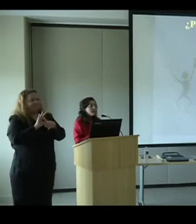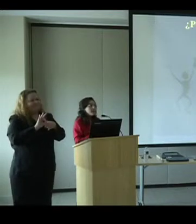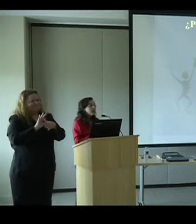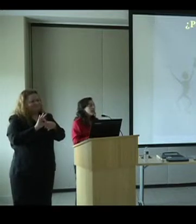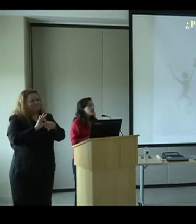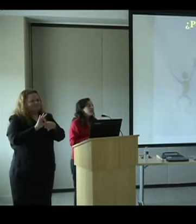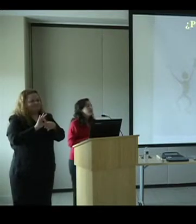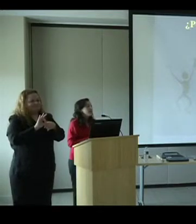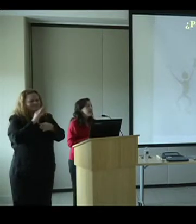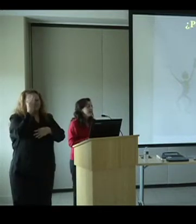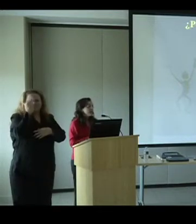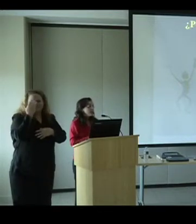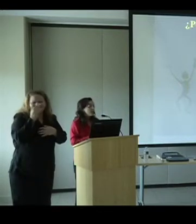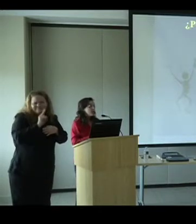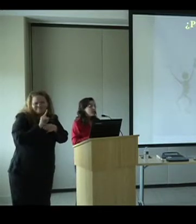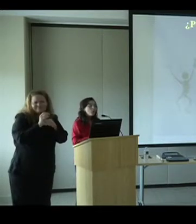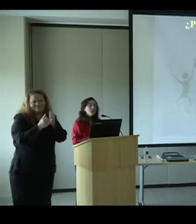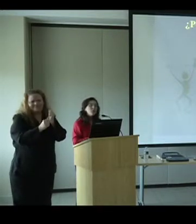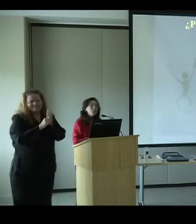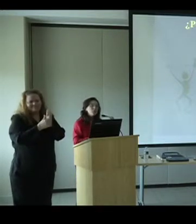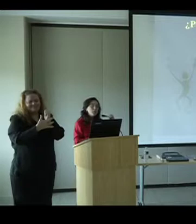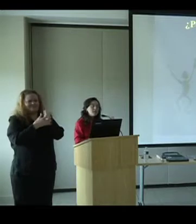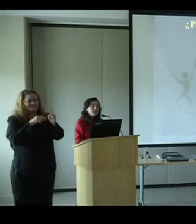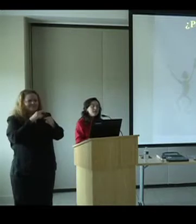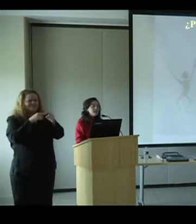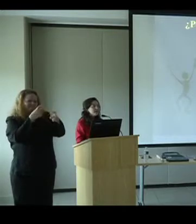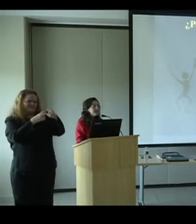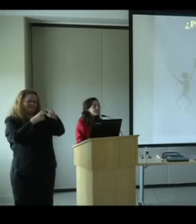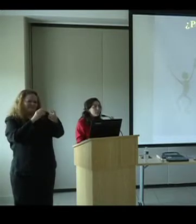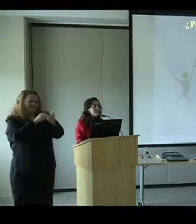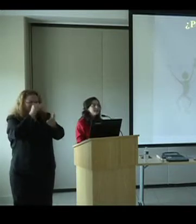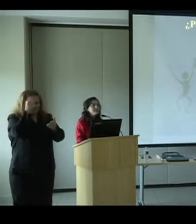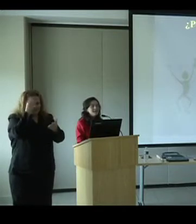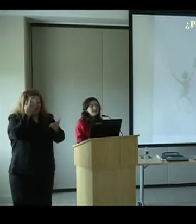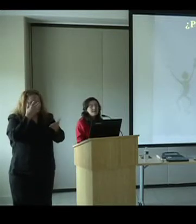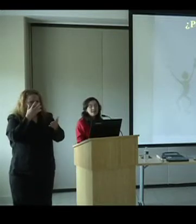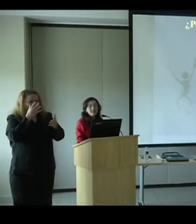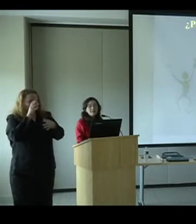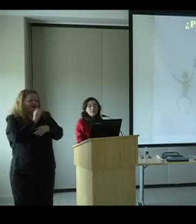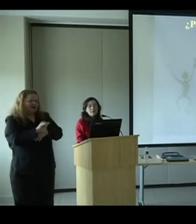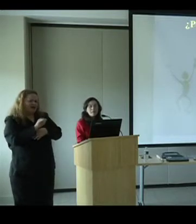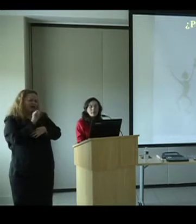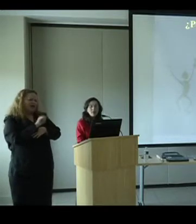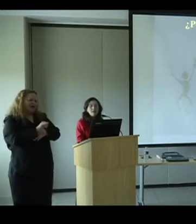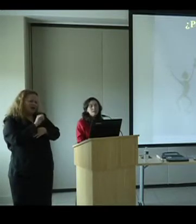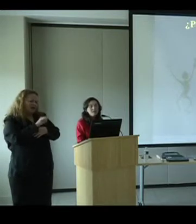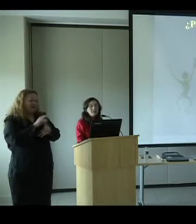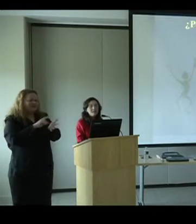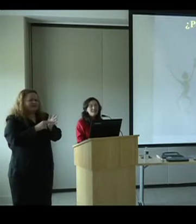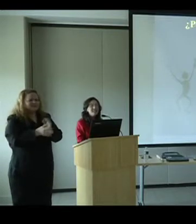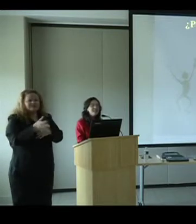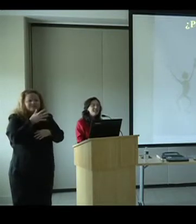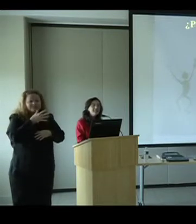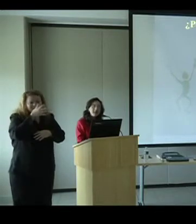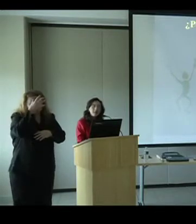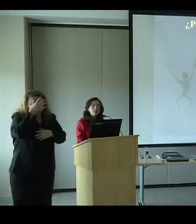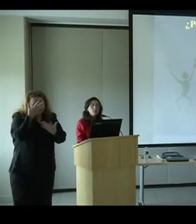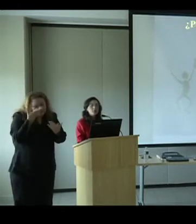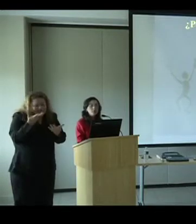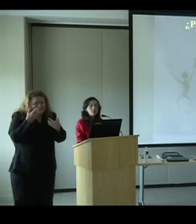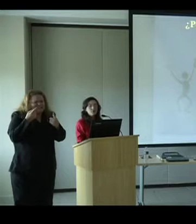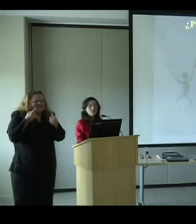que por qué usar asistencia tecnológica cuando los problemas de aprendizaje son persistentes es decir mamá y papá ya